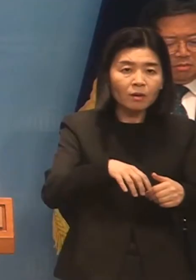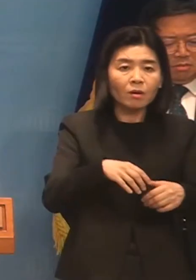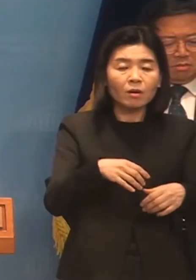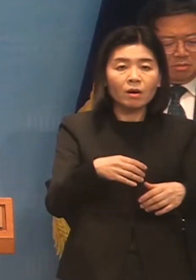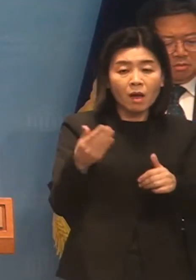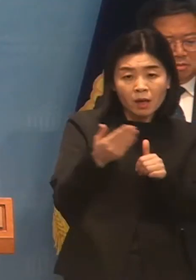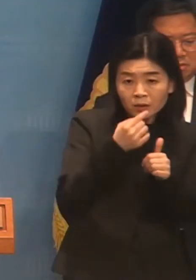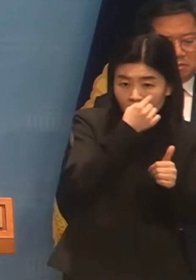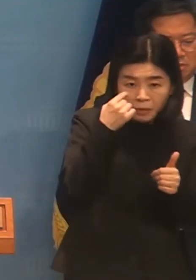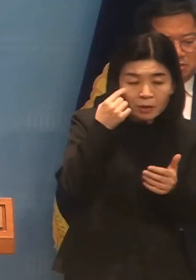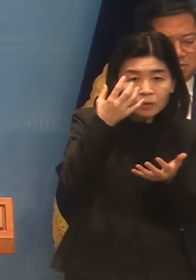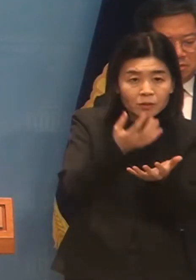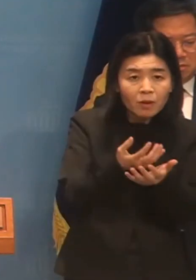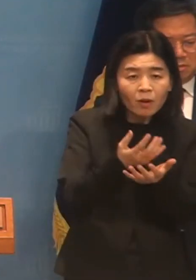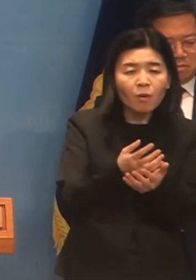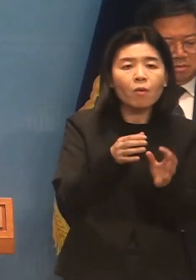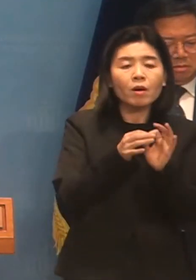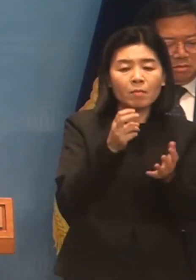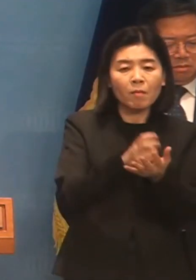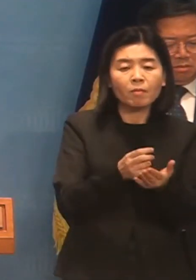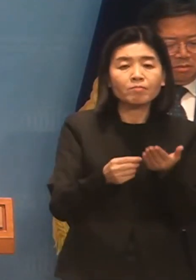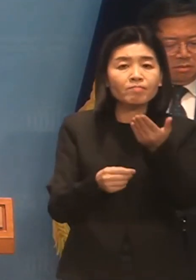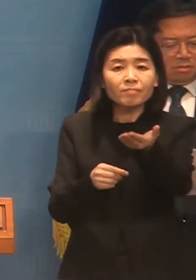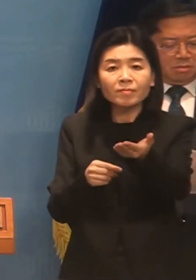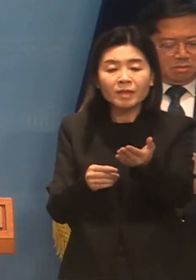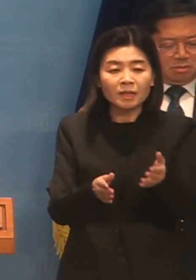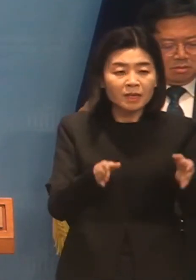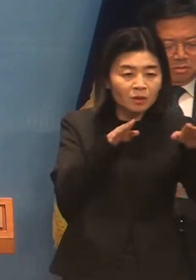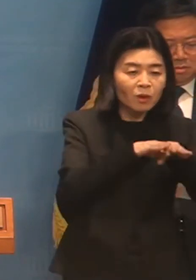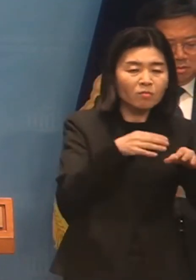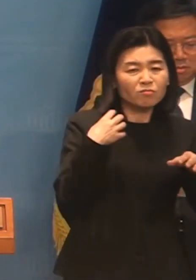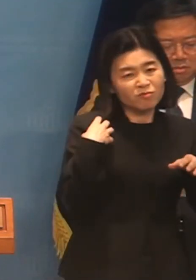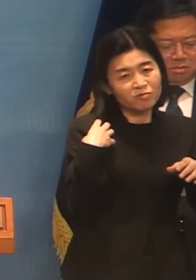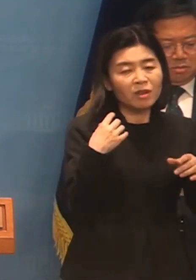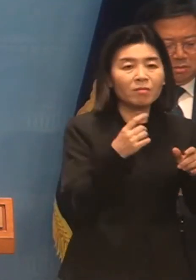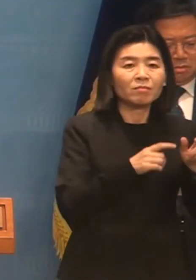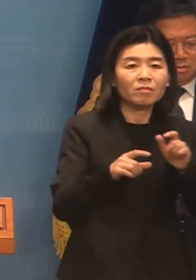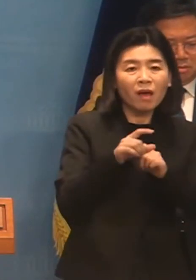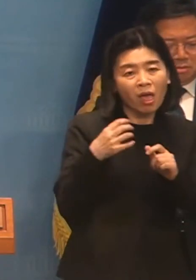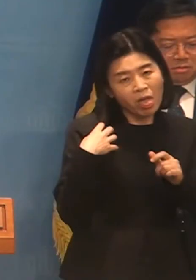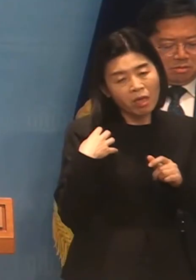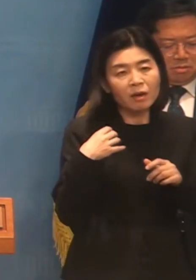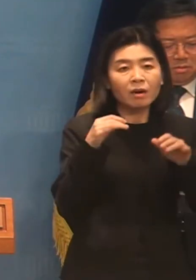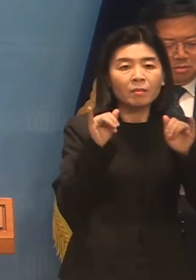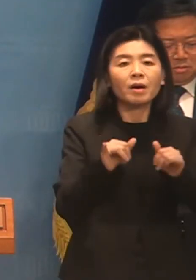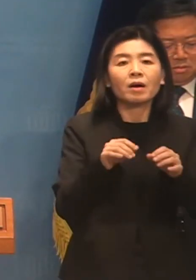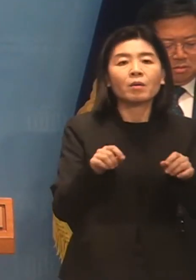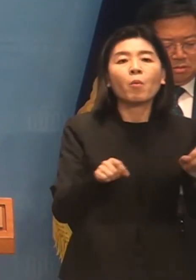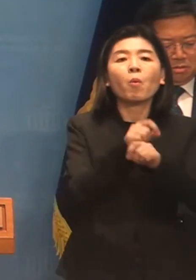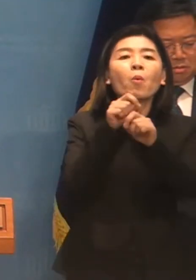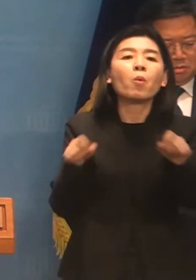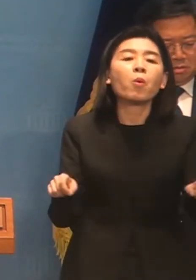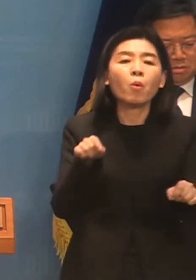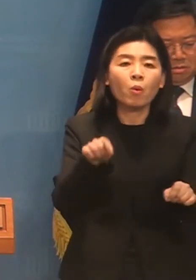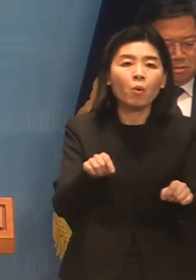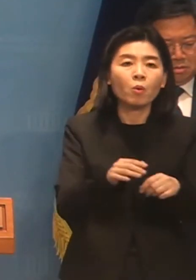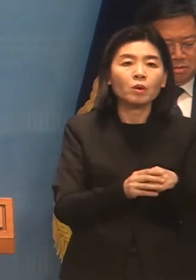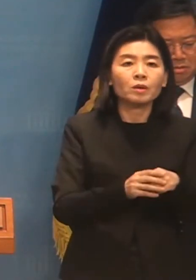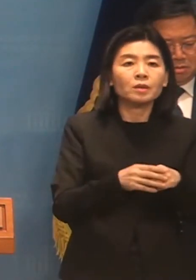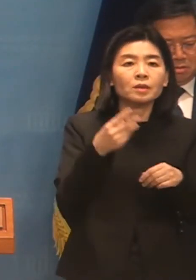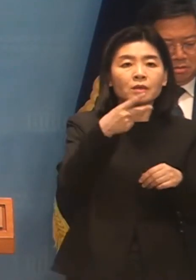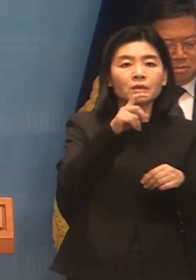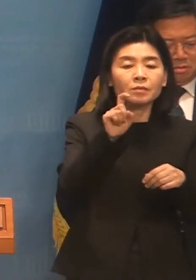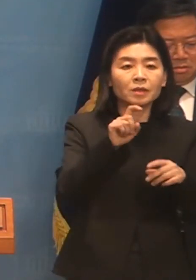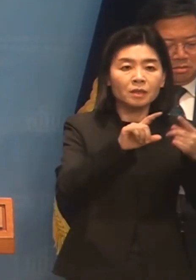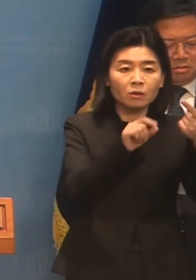관련 안건이 상정되었으나 기관 부담 가중 사유로 계류되었다. 2010년 1월 1일부터